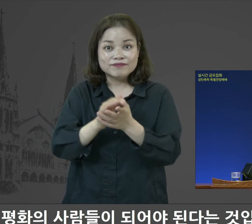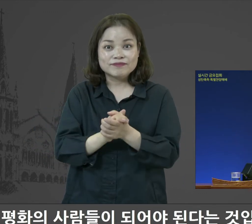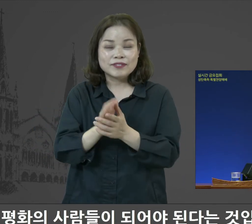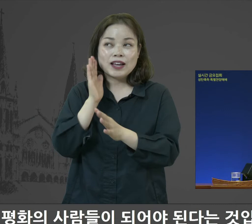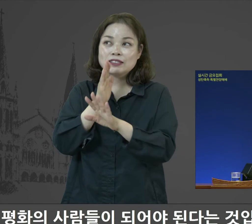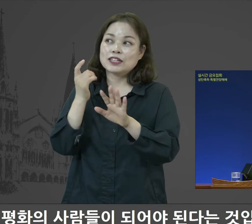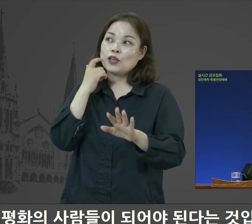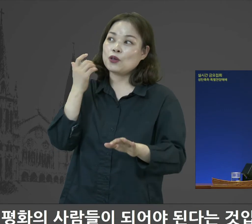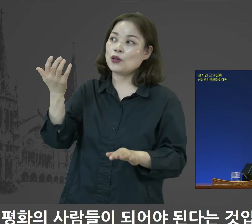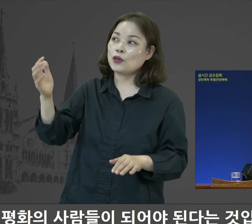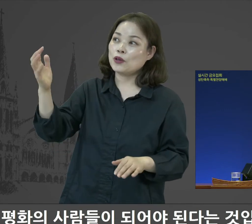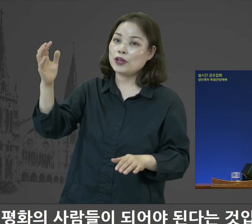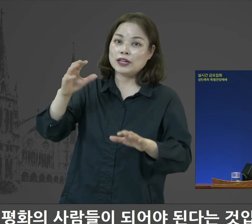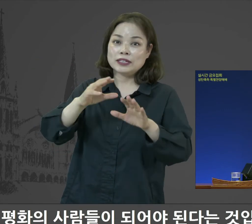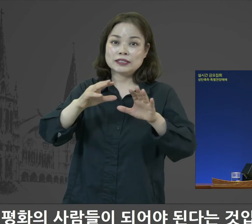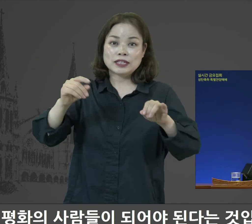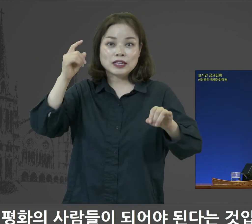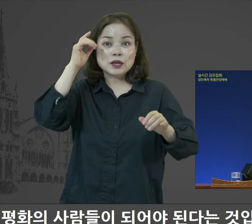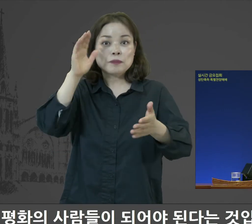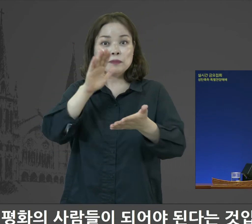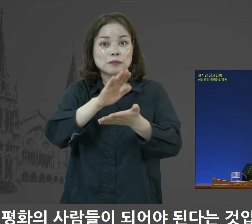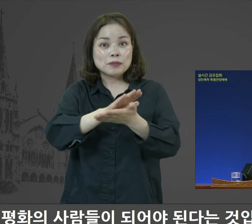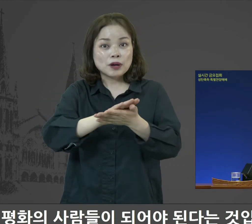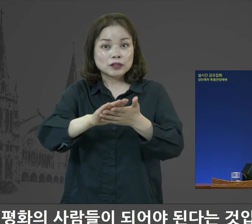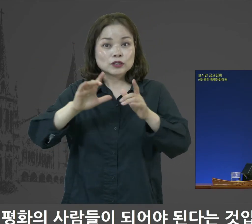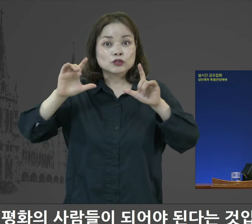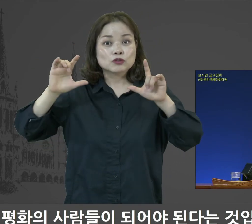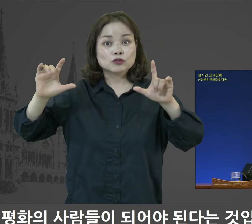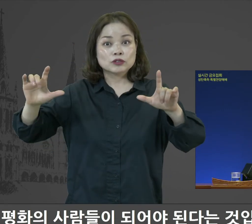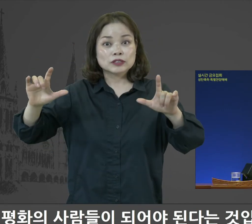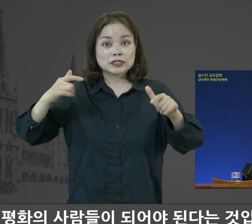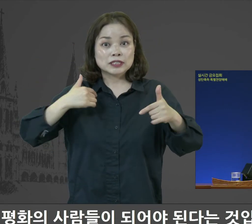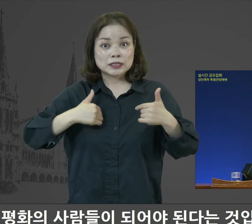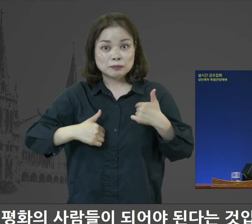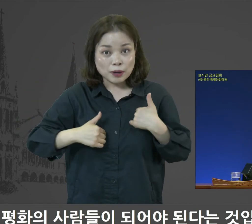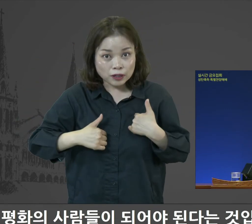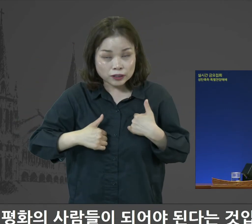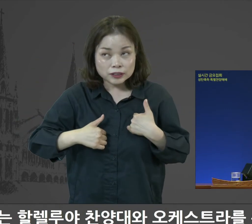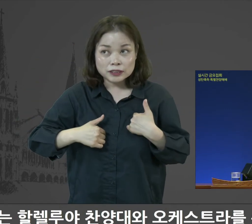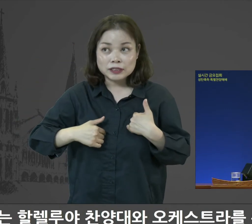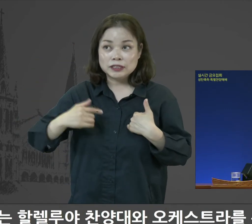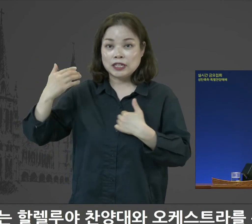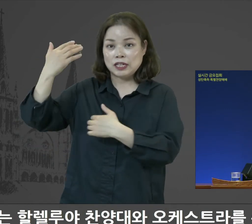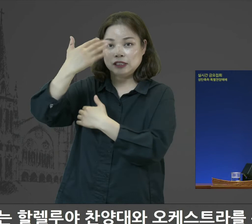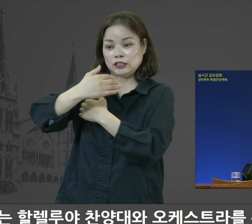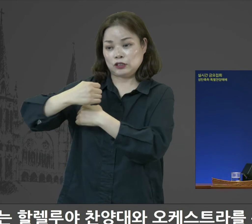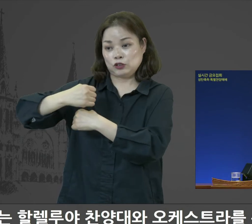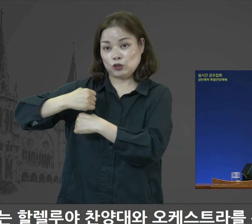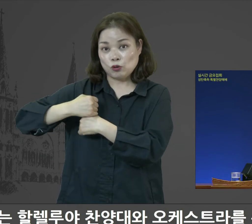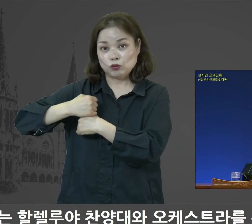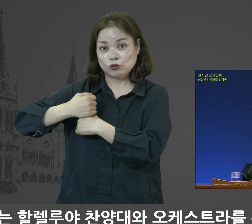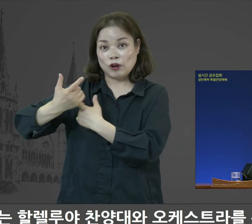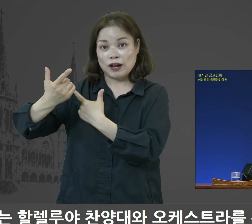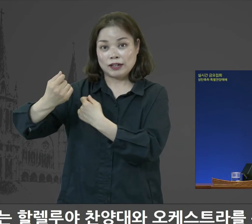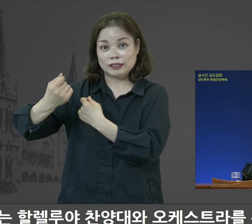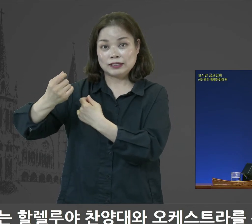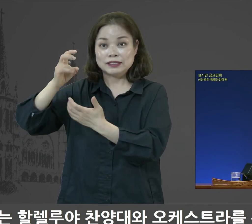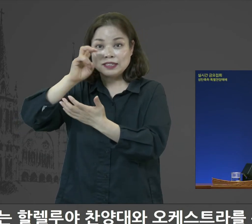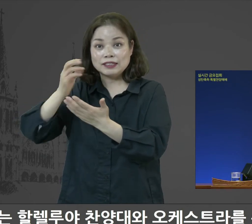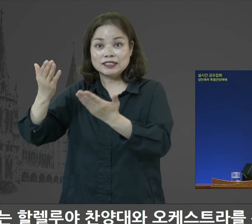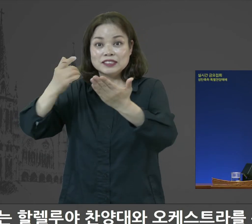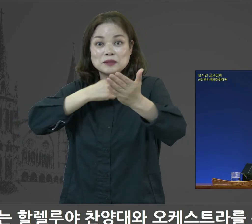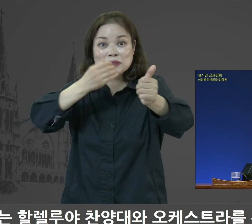하늘의 영광을 땅의 평화로 선포하는 하나님이 기뻐하시는 복된 천군과 같은 찬양대 되기를 주 안에서